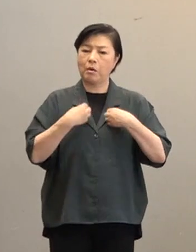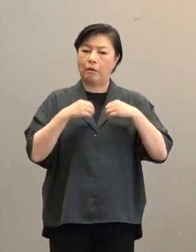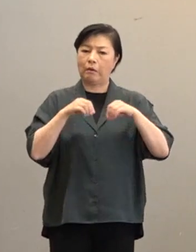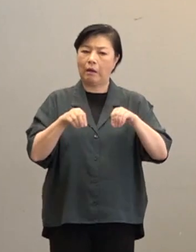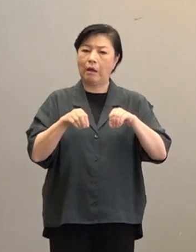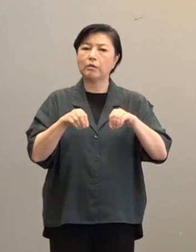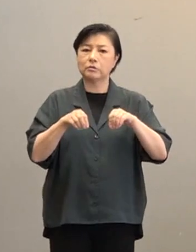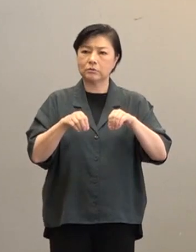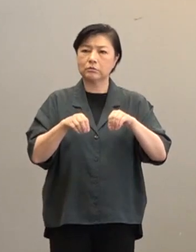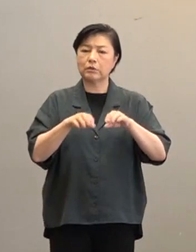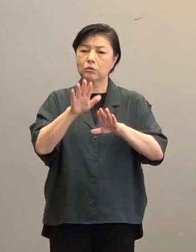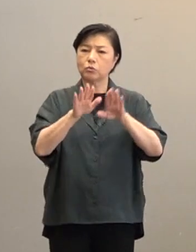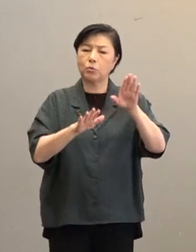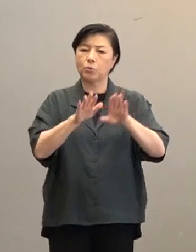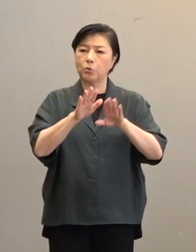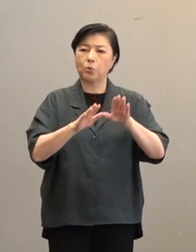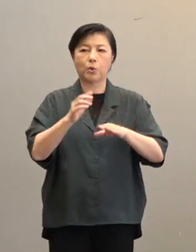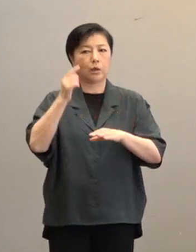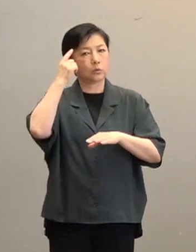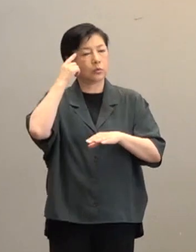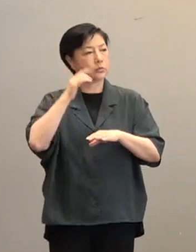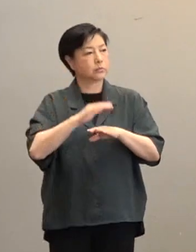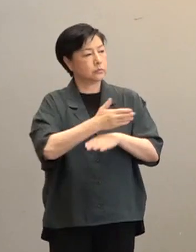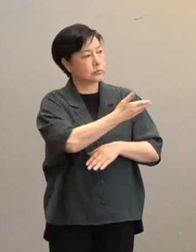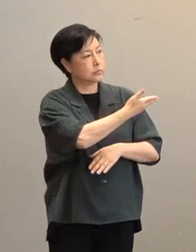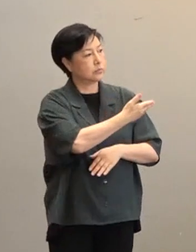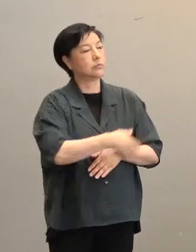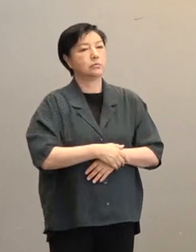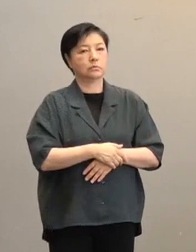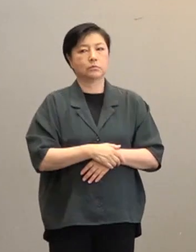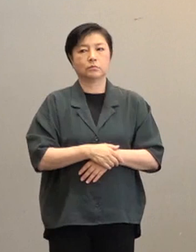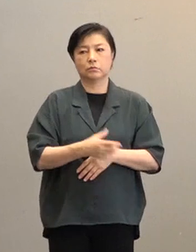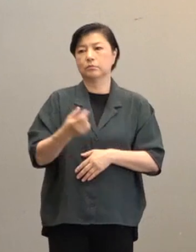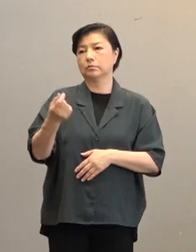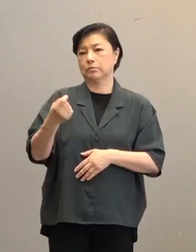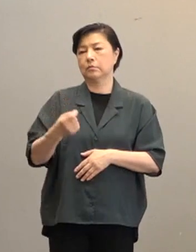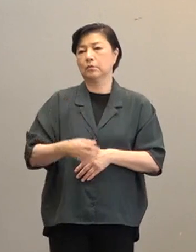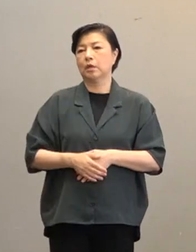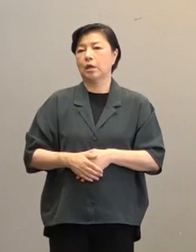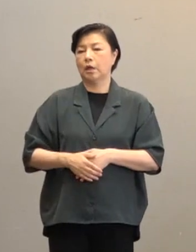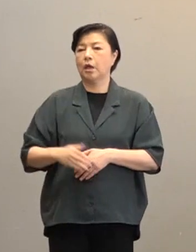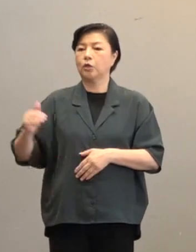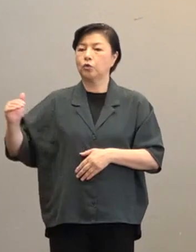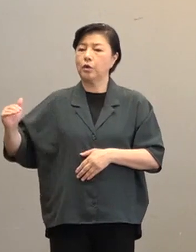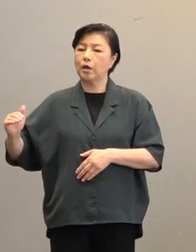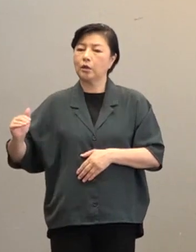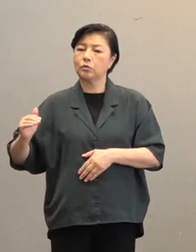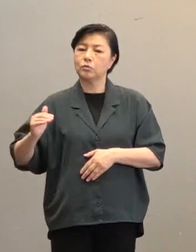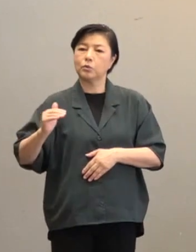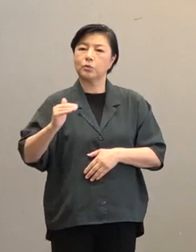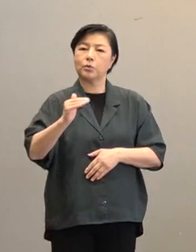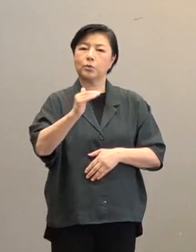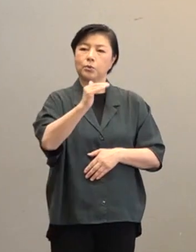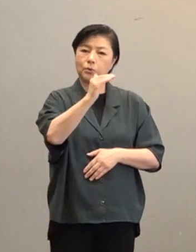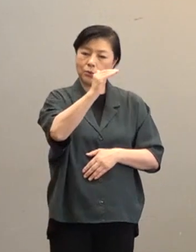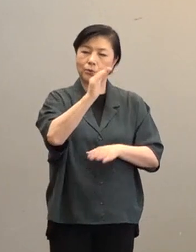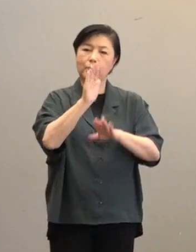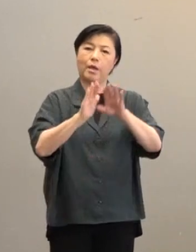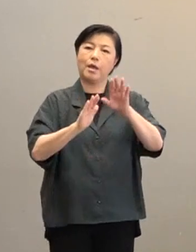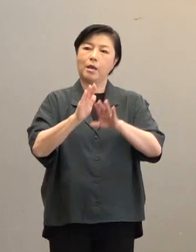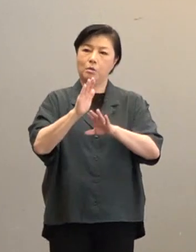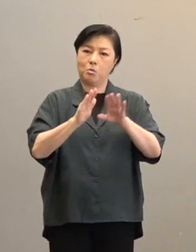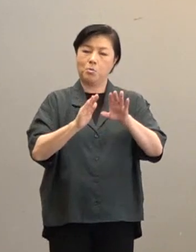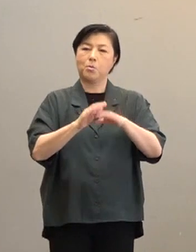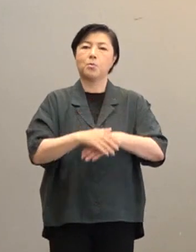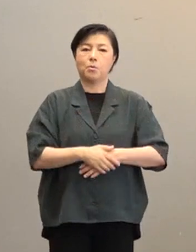どういうふうに見てらっしゃるか。 はい、緩やかな増加傾向だというふうに受け止めています。定点